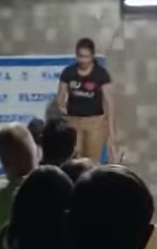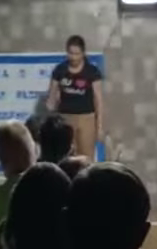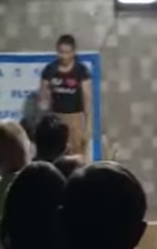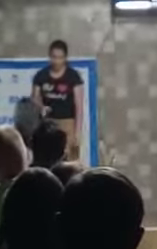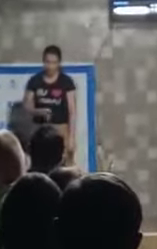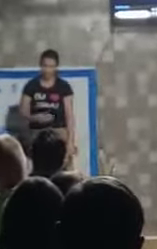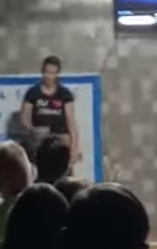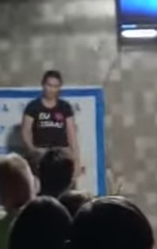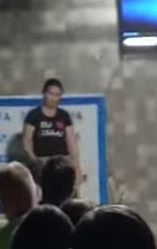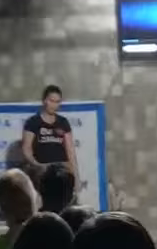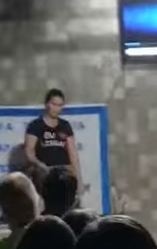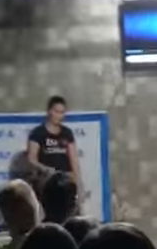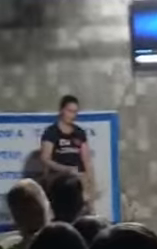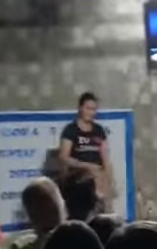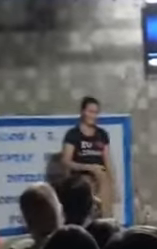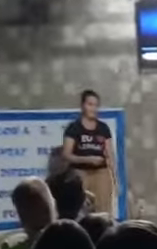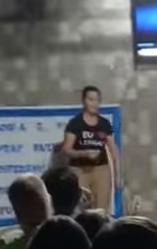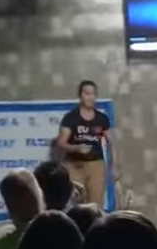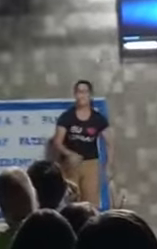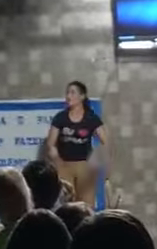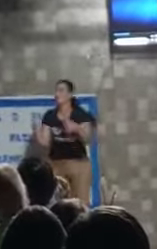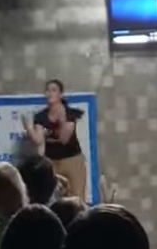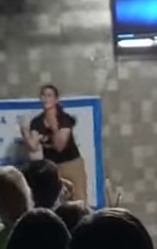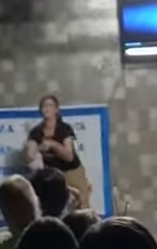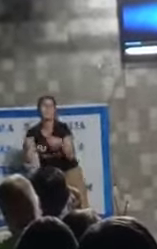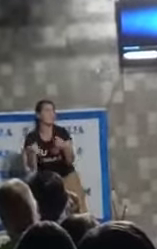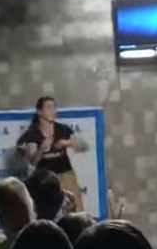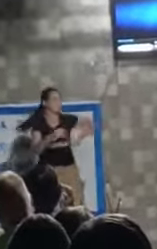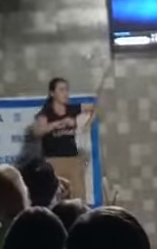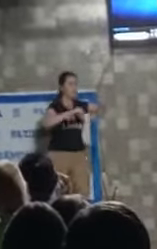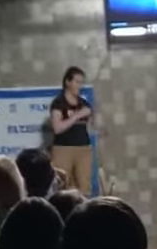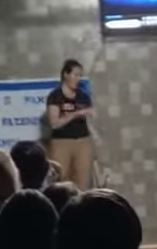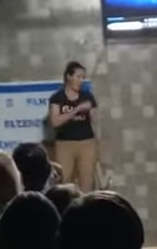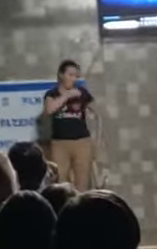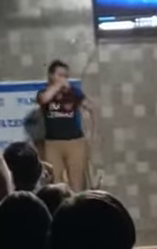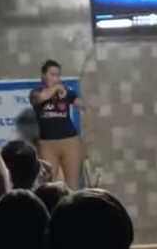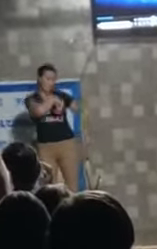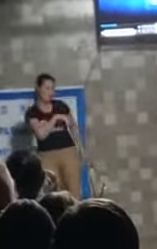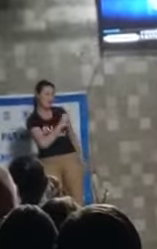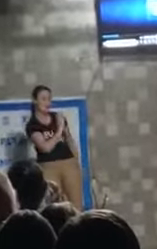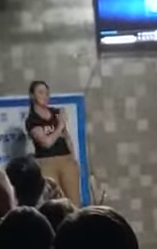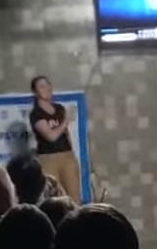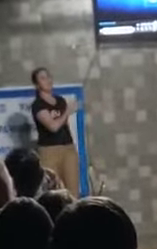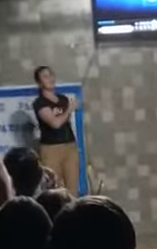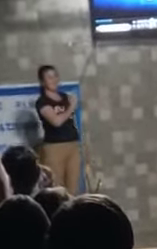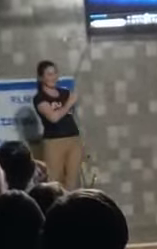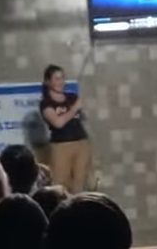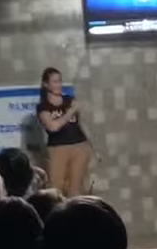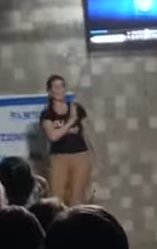Música Deve haver tudo que há dentro do seu coração,